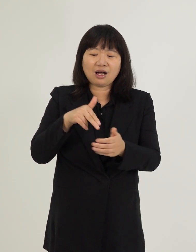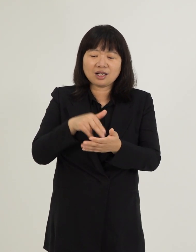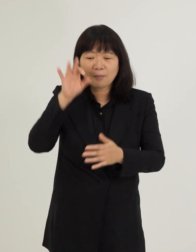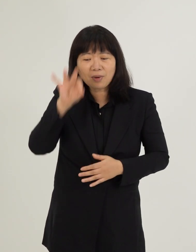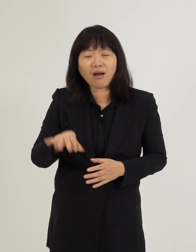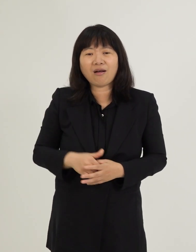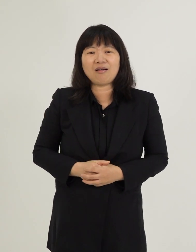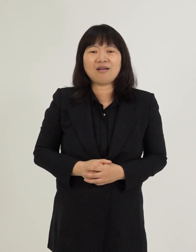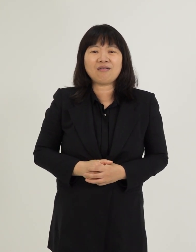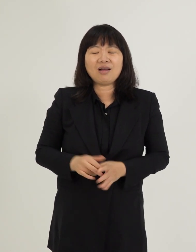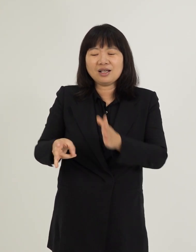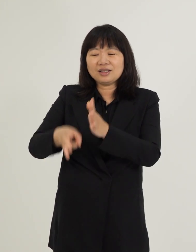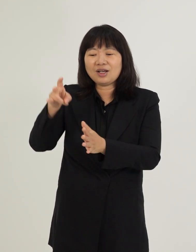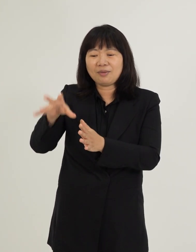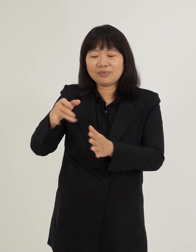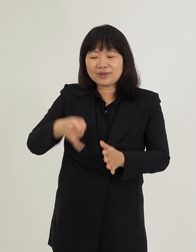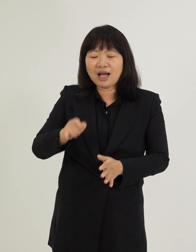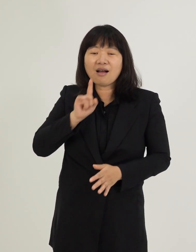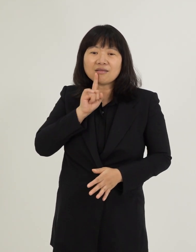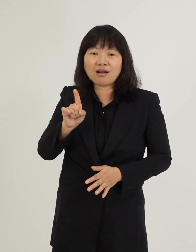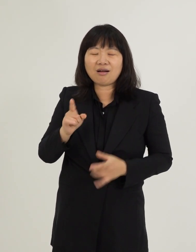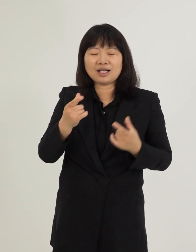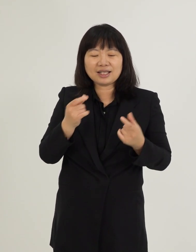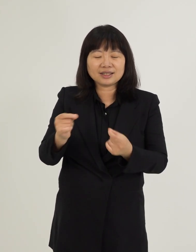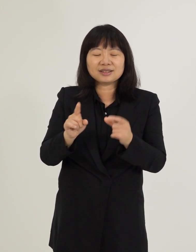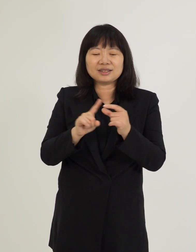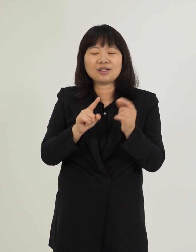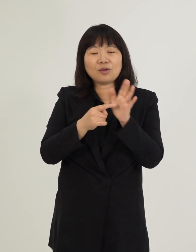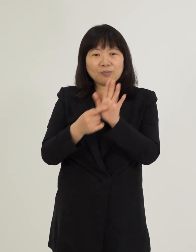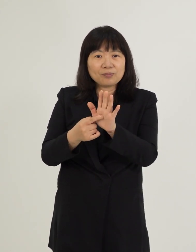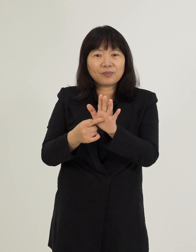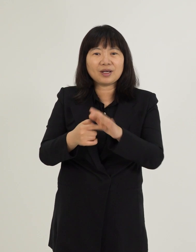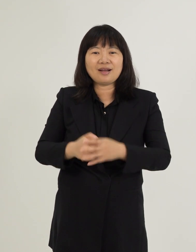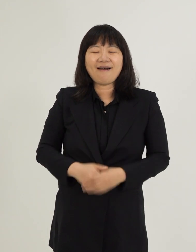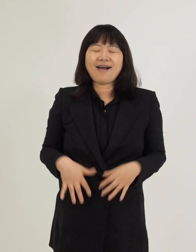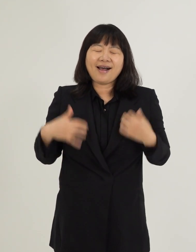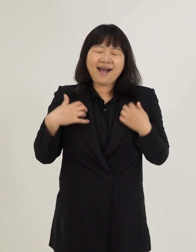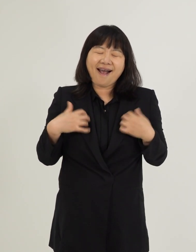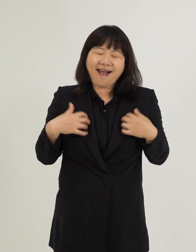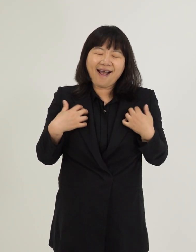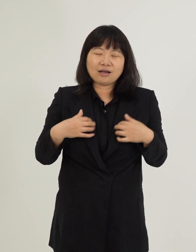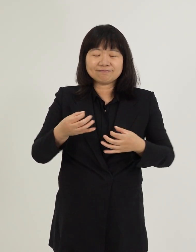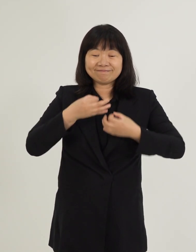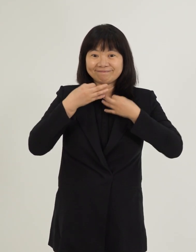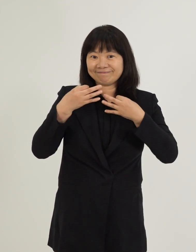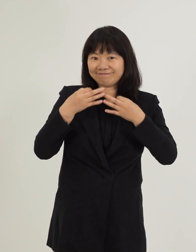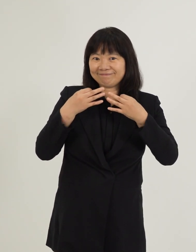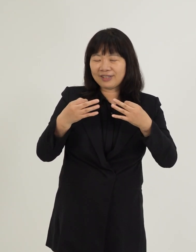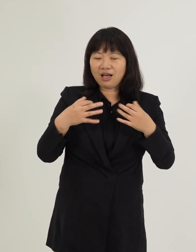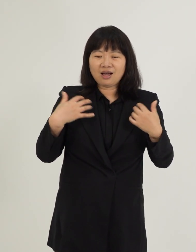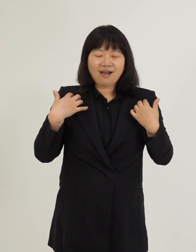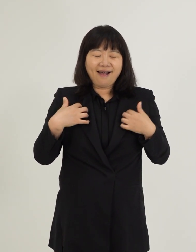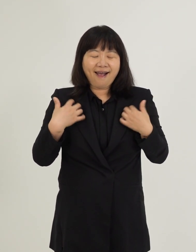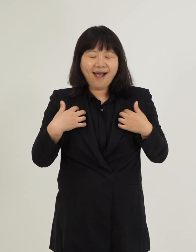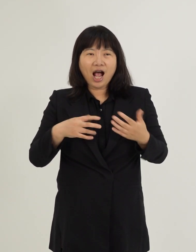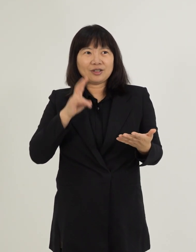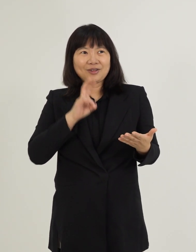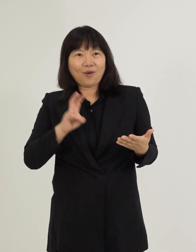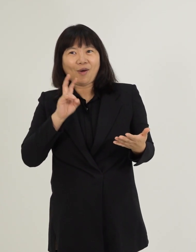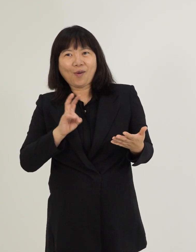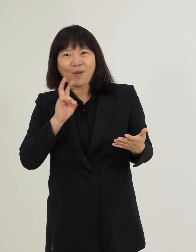상황이. 예루살렘에 따라 같은 표현이에요. 즐거이 부를지어다. 즐거이 노래하라 그